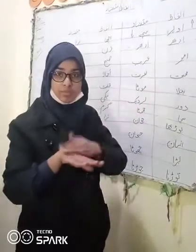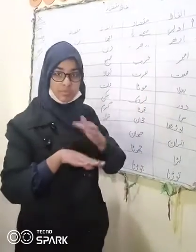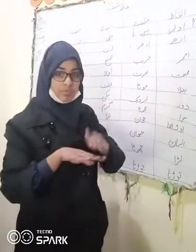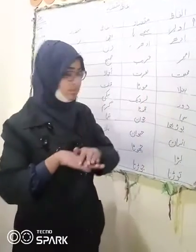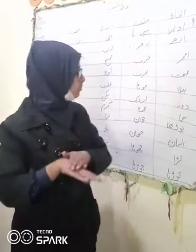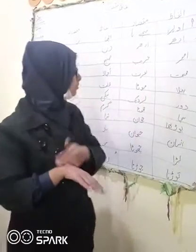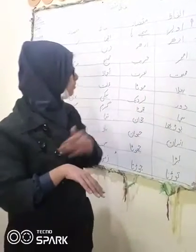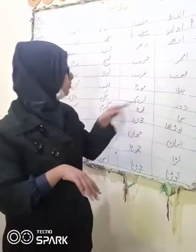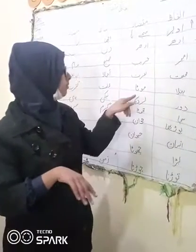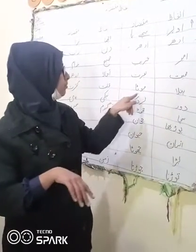मोहब्बत